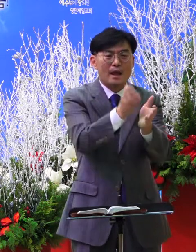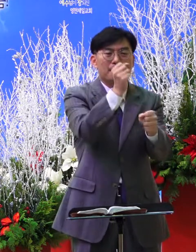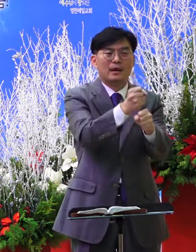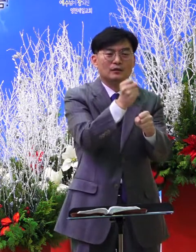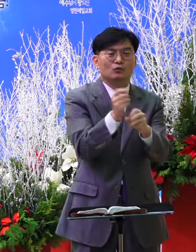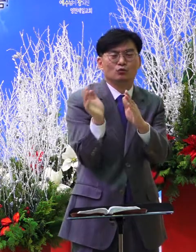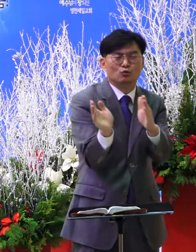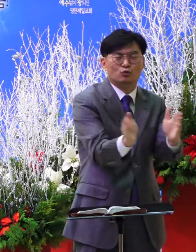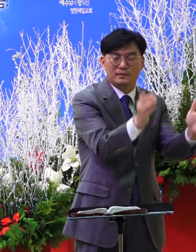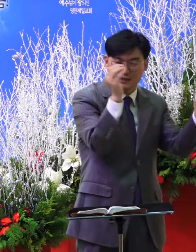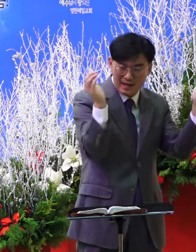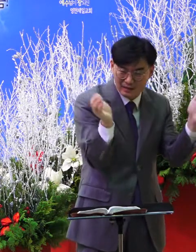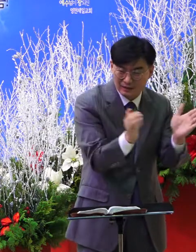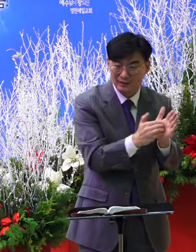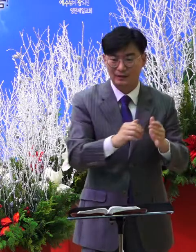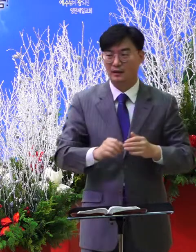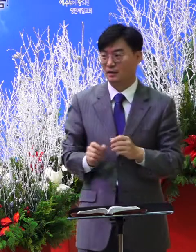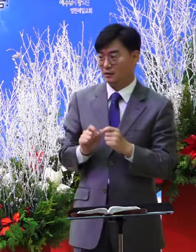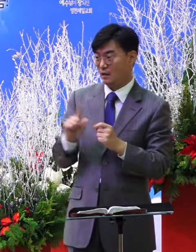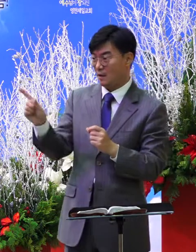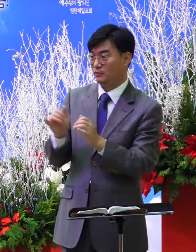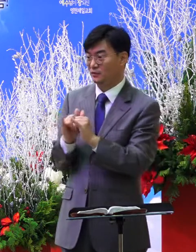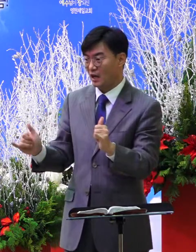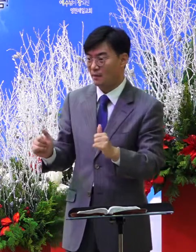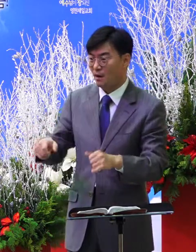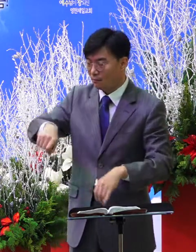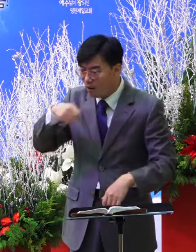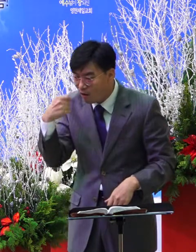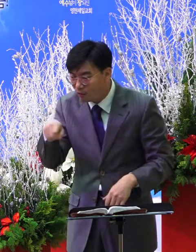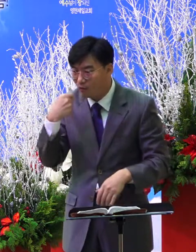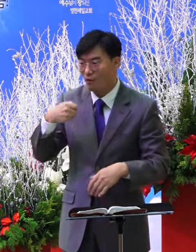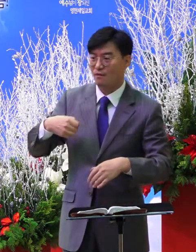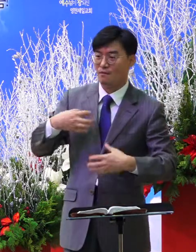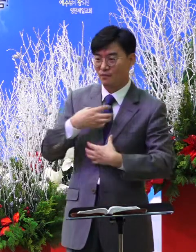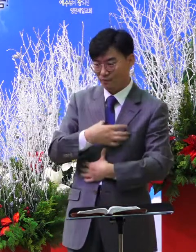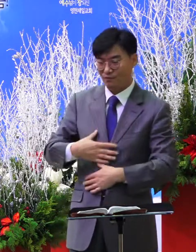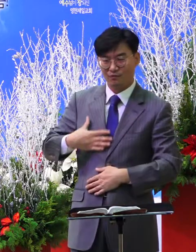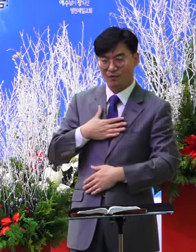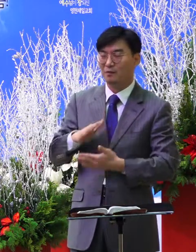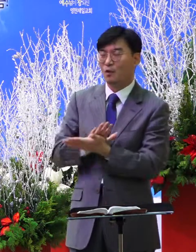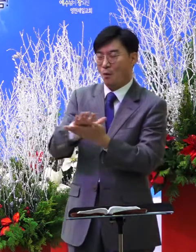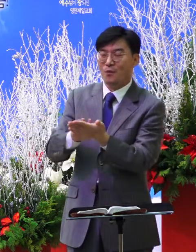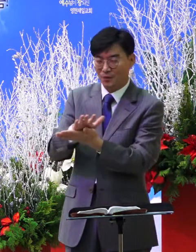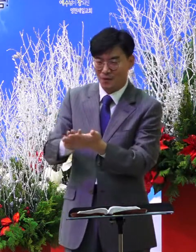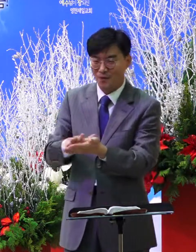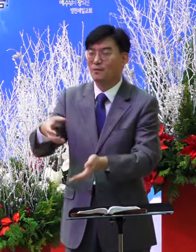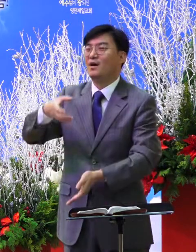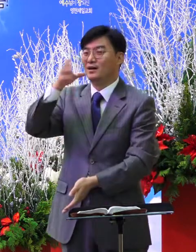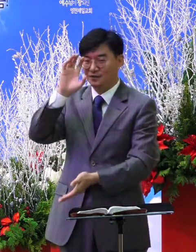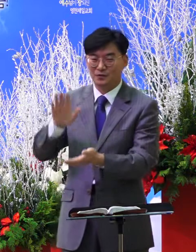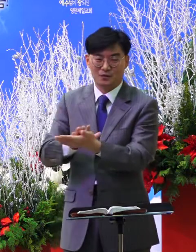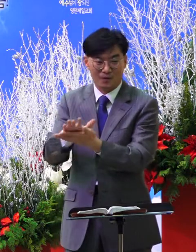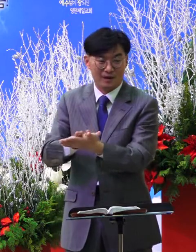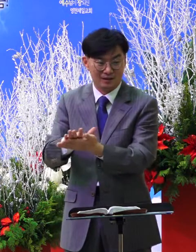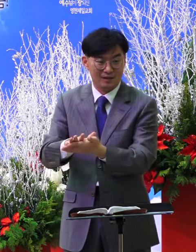가다가 홍수 심판을 받았다. 그런 것처럼 그 노아의 때처럼 마지막 때도 그럴